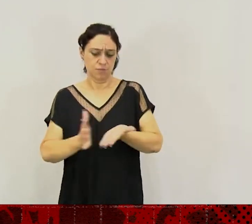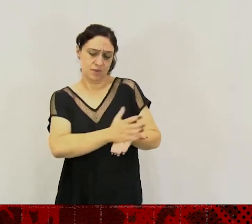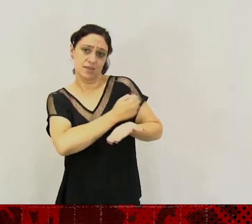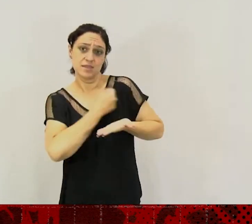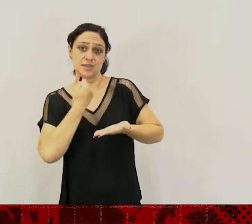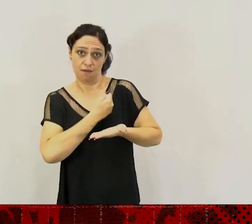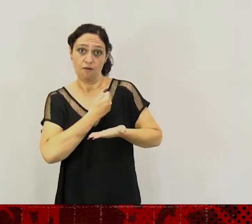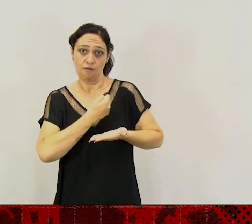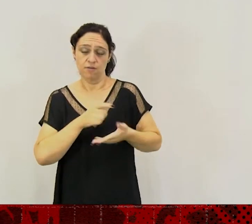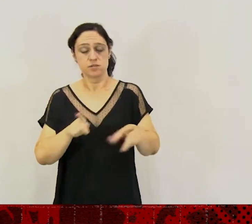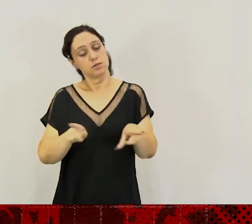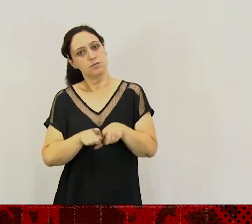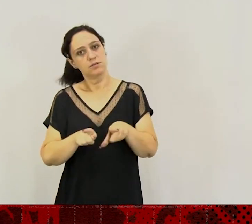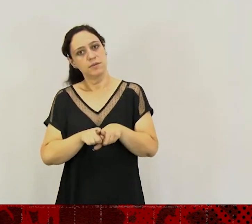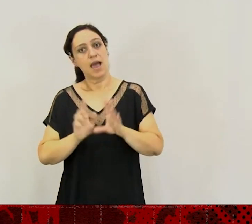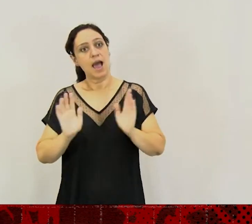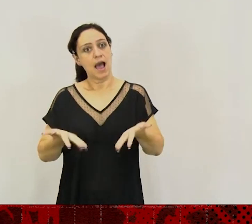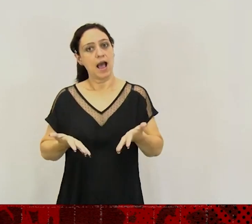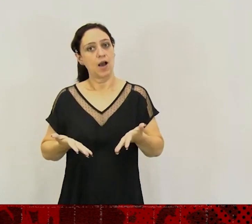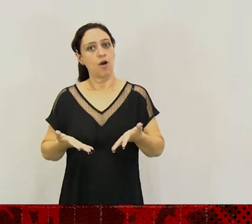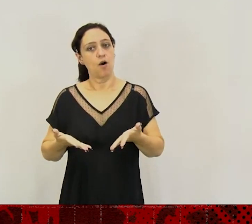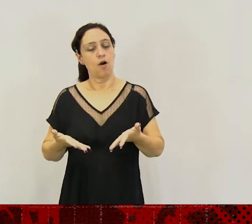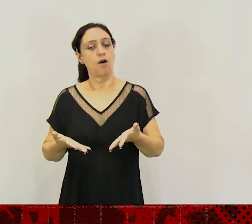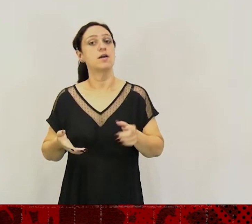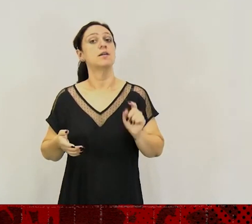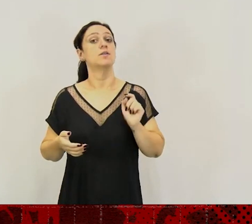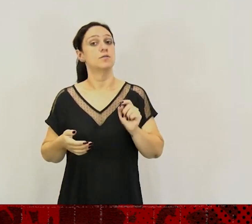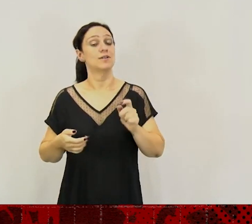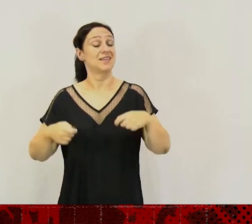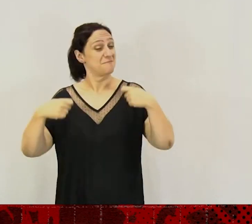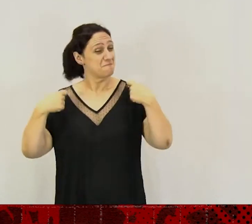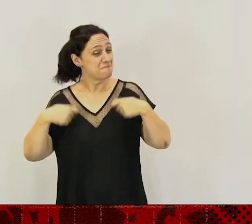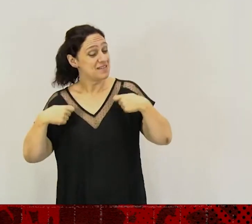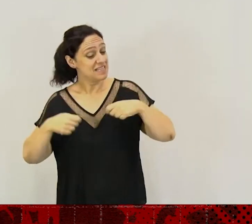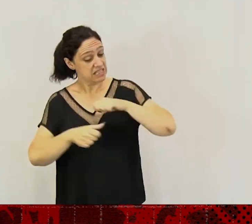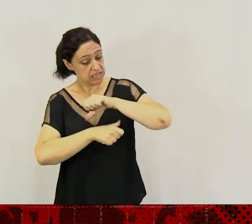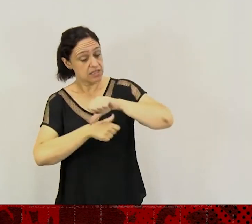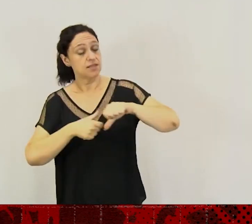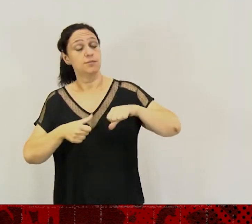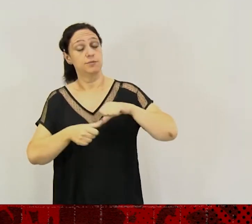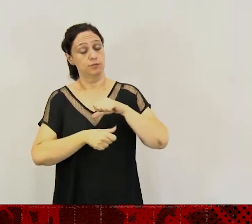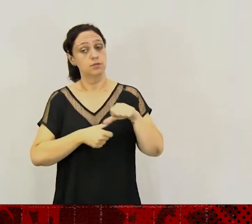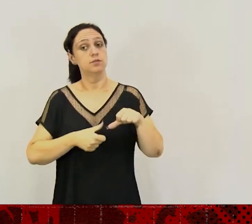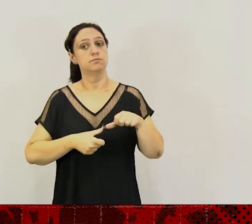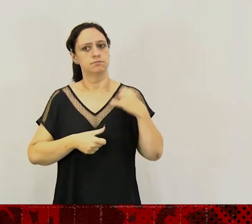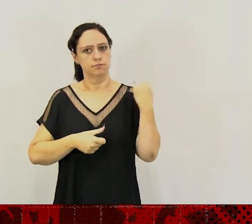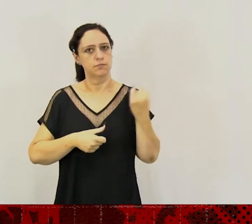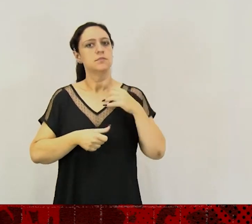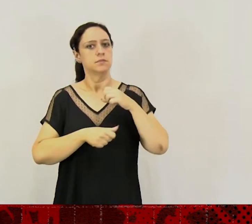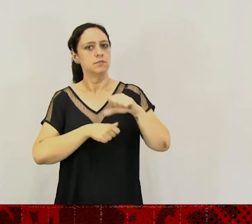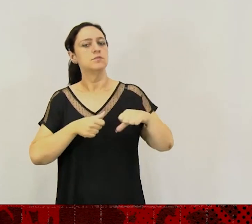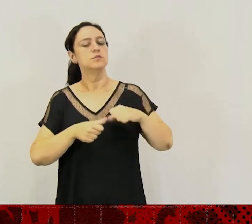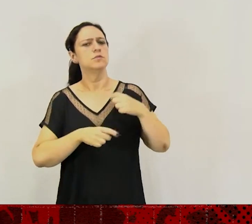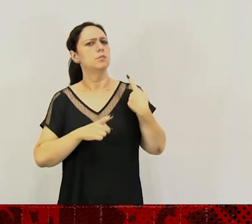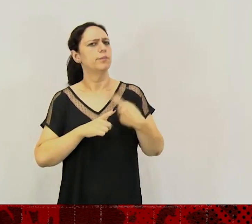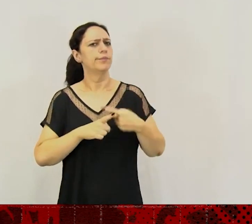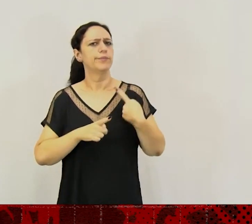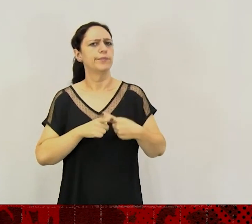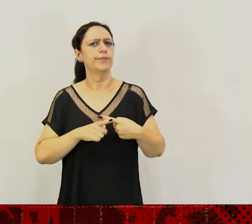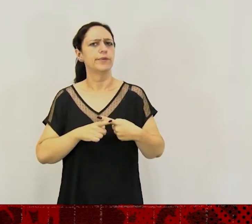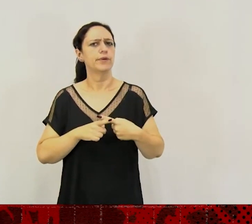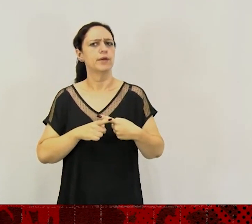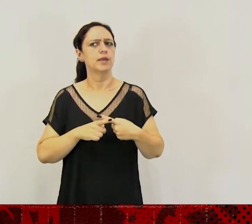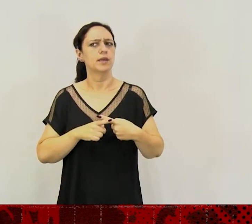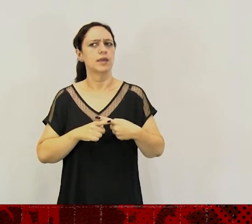dEle, agora é preciso haver uma mudança. Por quê? Porque Ele